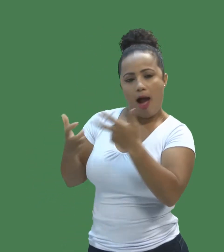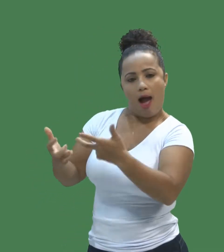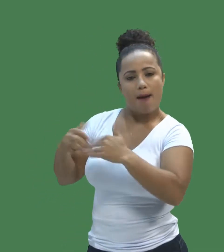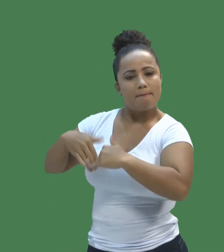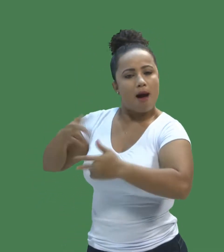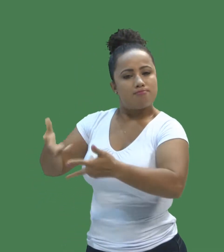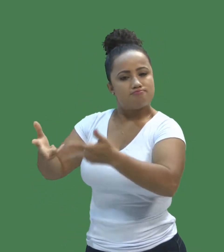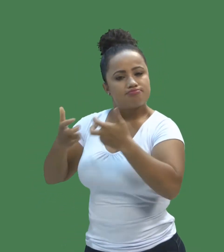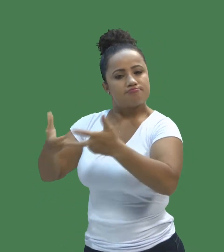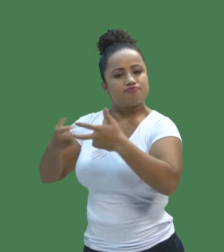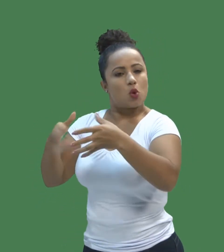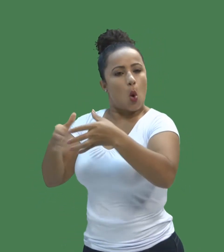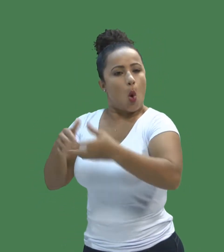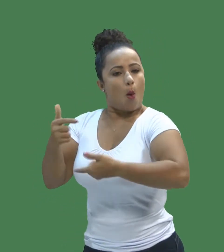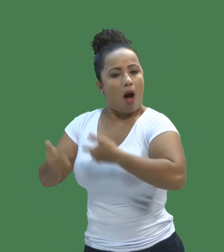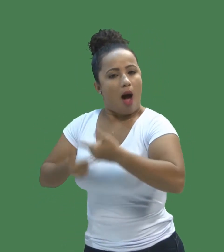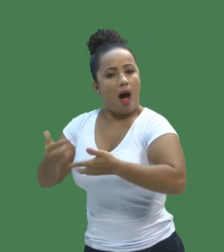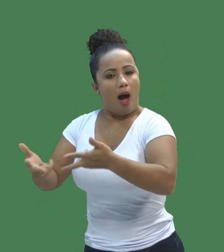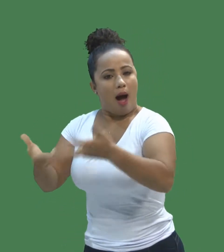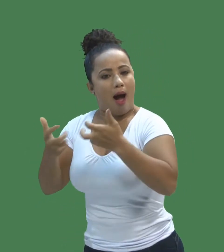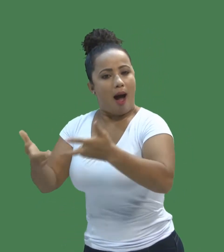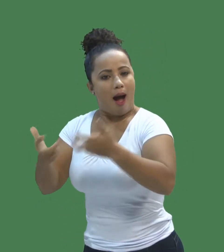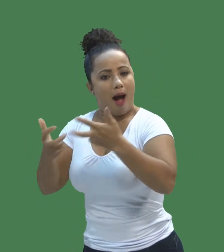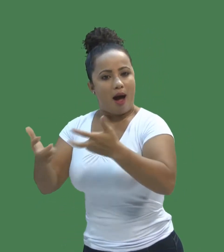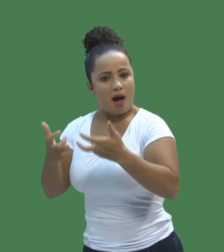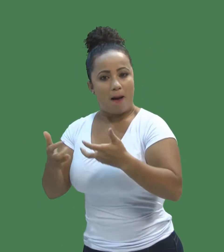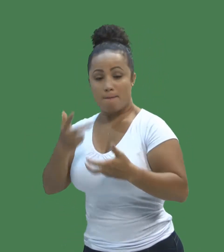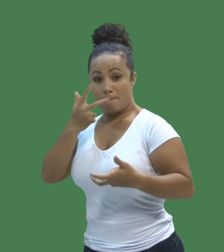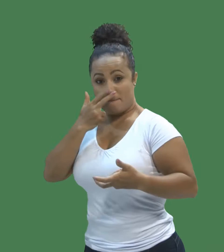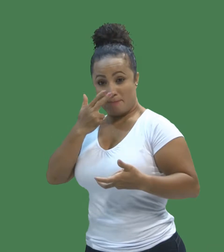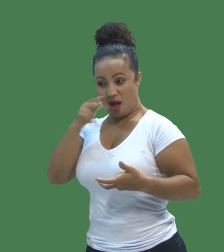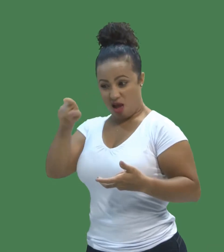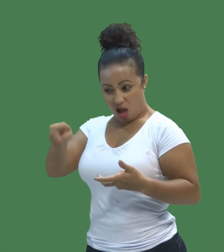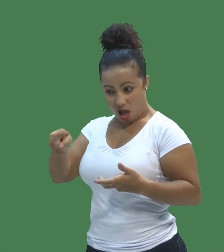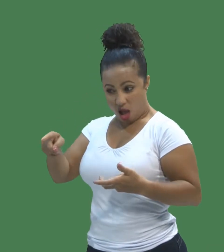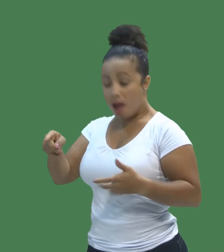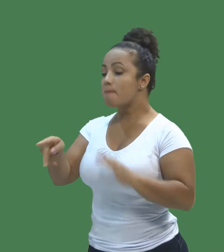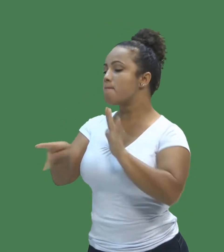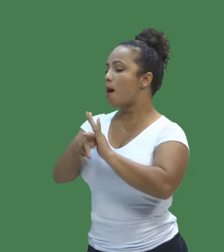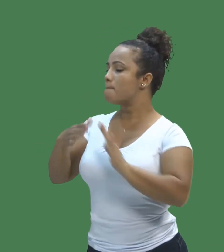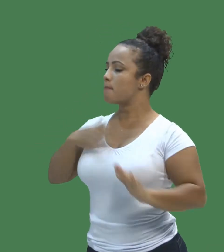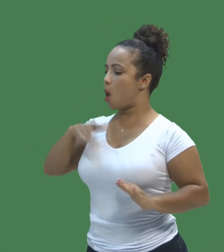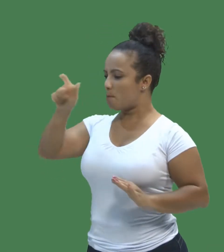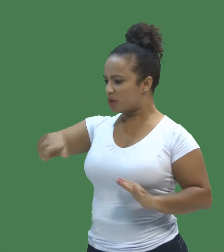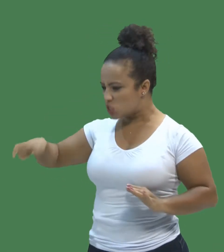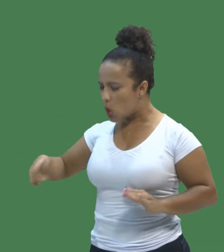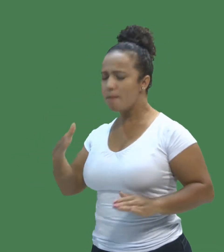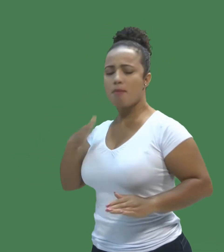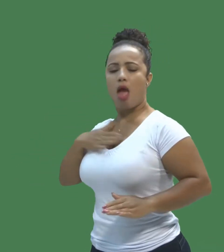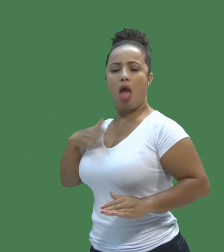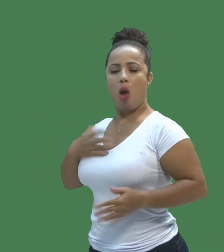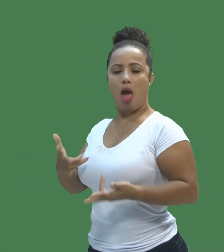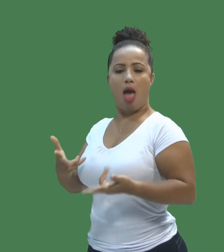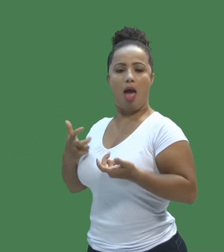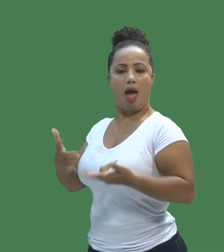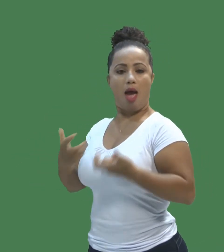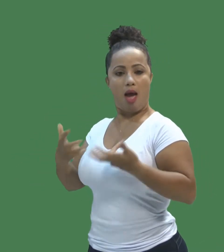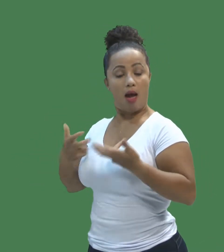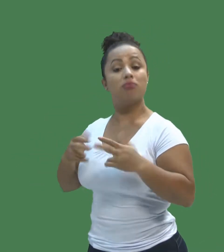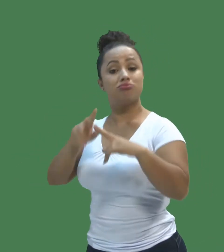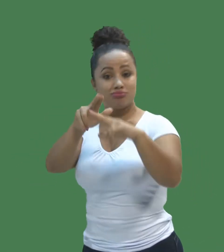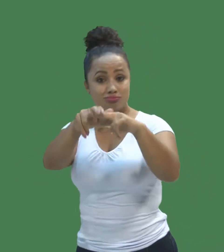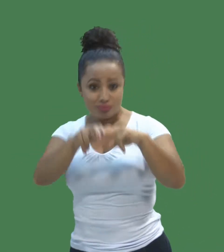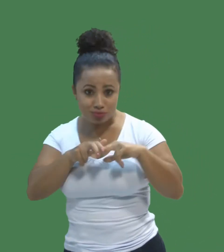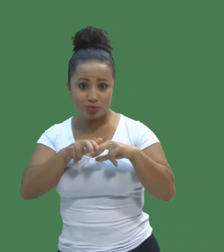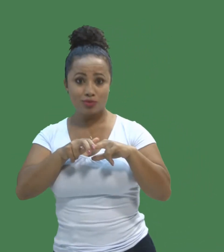sua propriedade. Isso é o que mais caracteriza o capitalismo. Na teoria